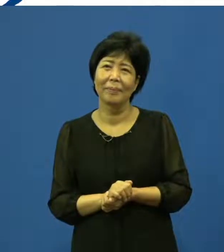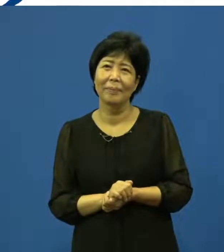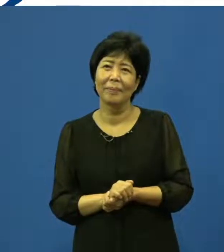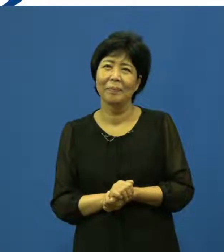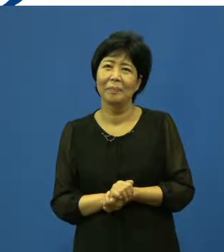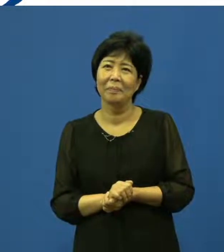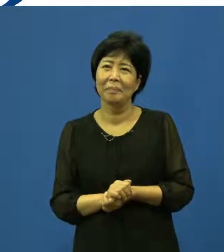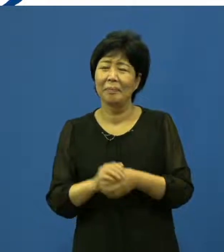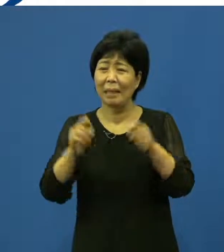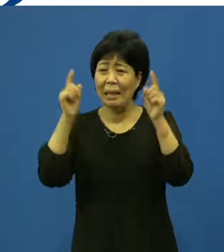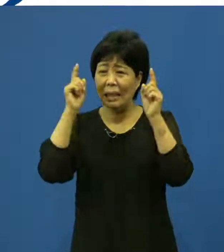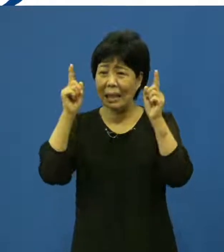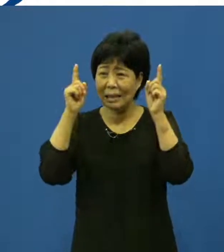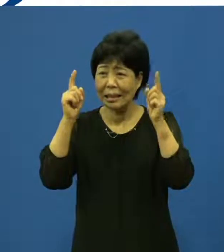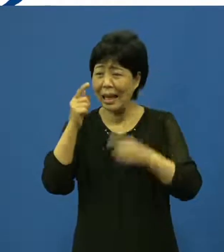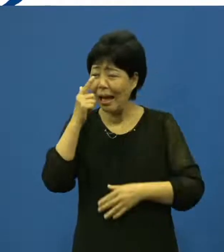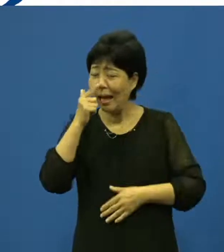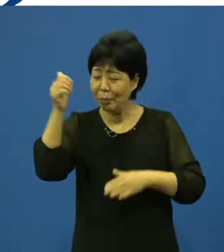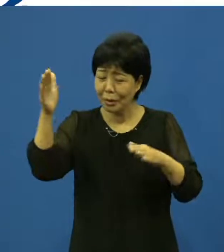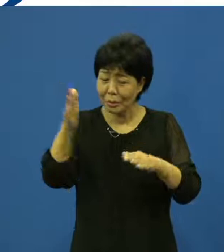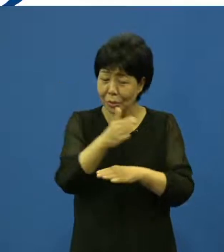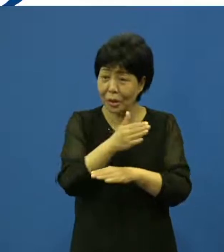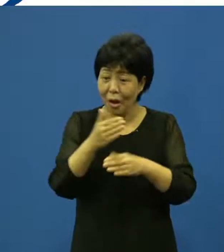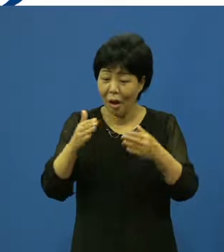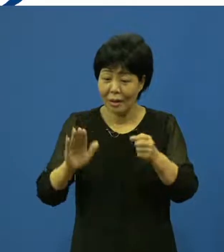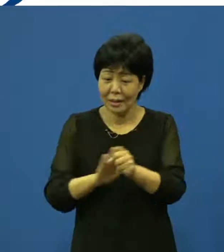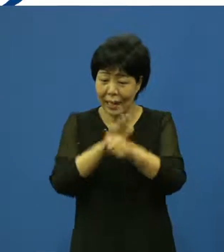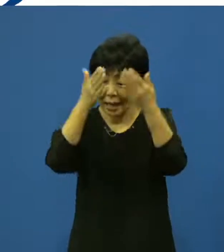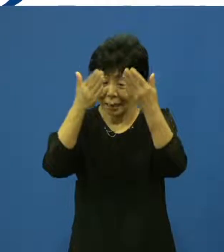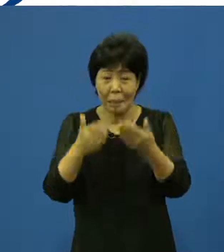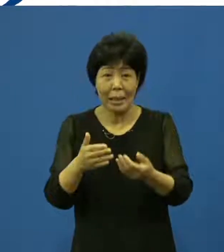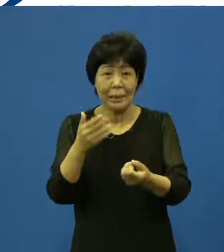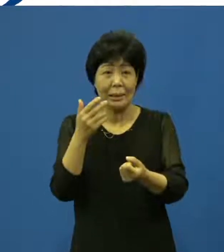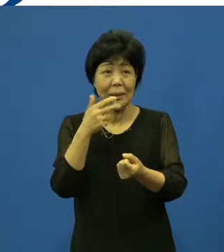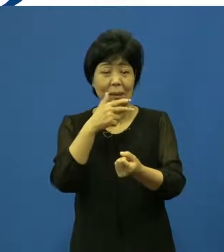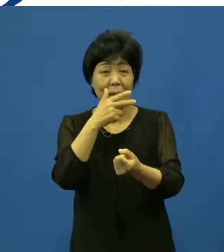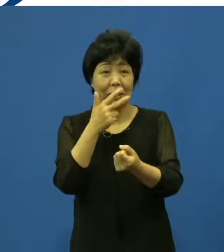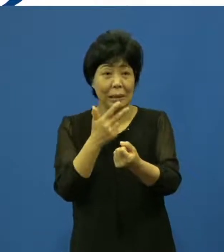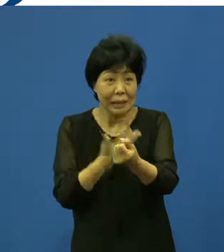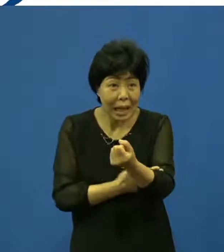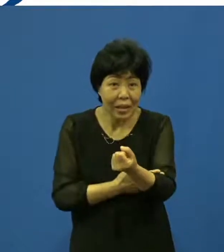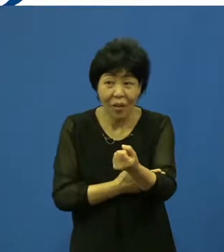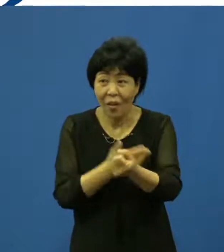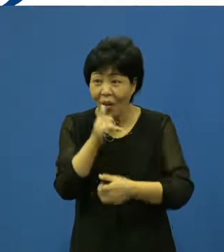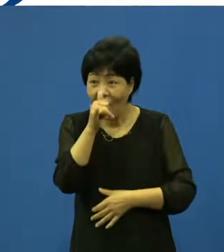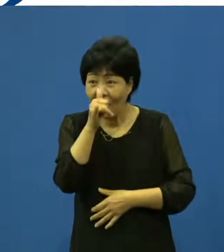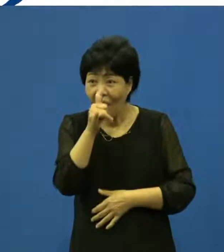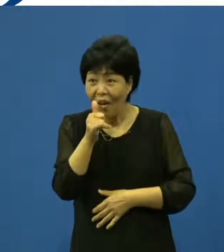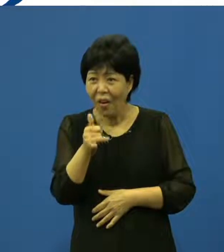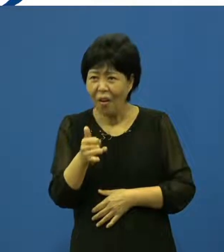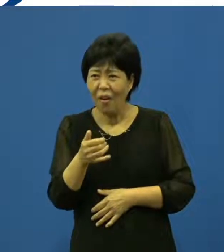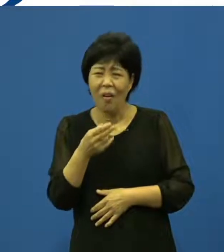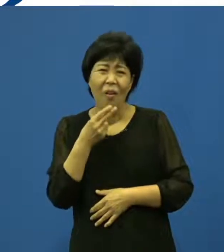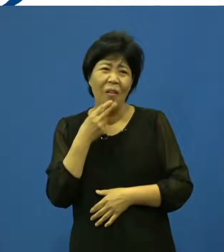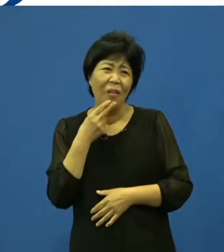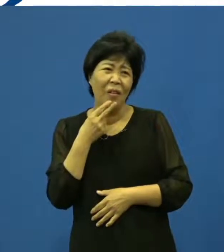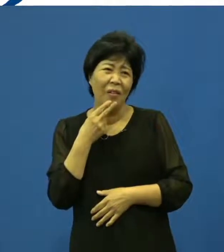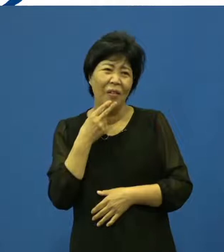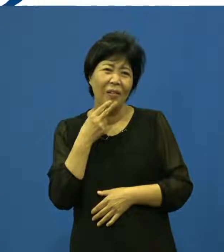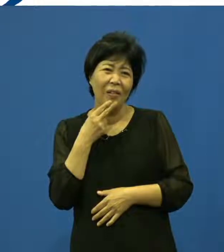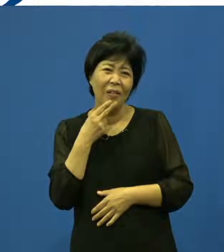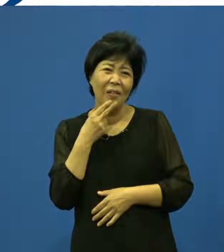이 탕자가 아버지로부터 사랑을 받을 만한 일을 한 게 눈꼽만큼도 없어요. 속을 썩이고 아버지를 오히려